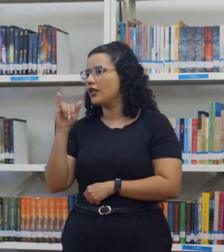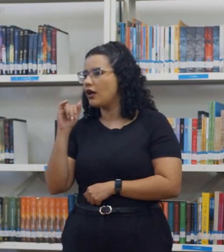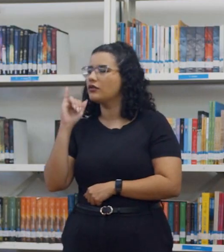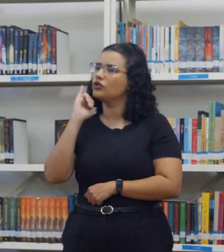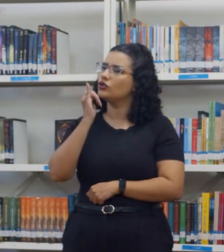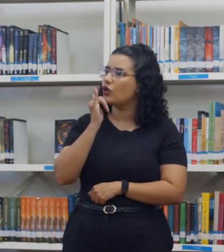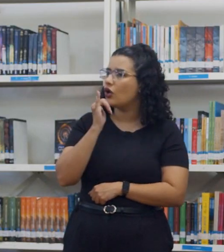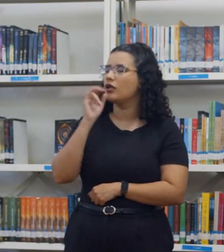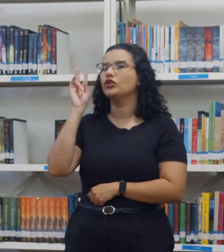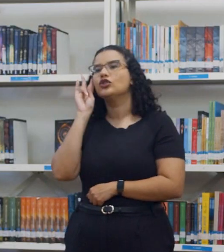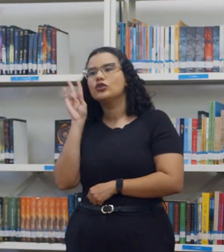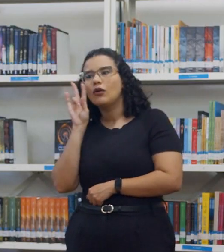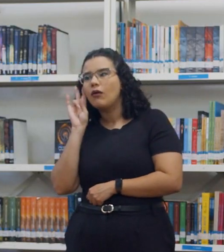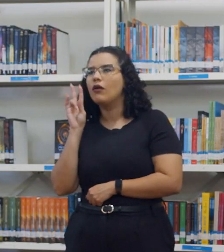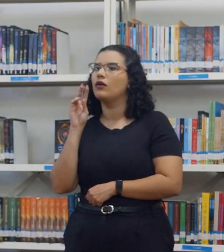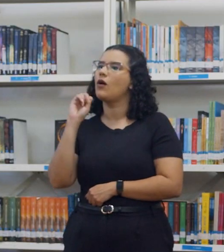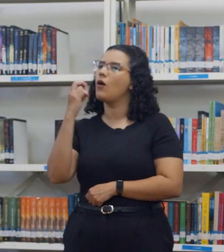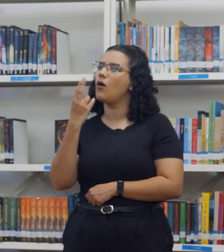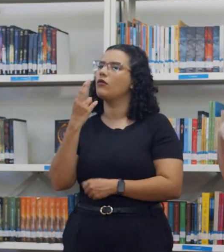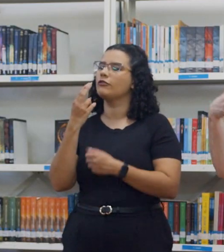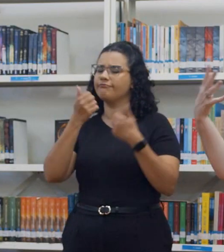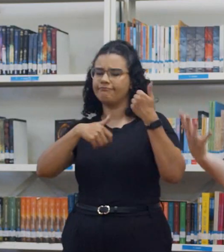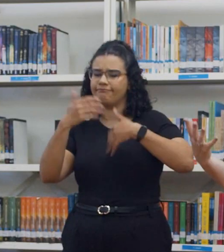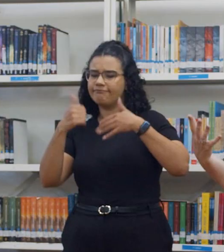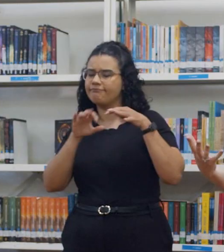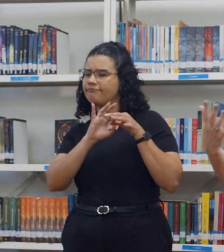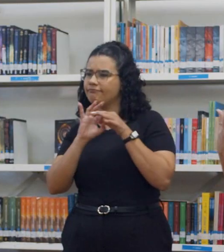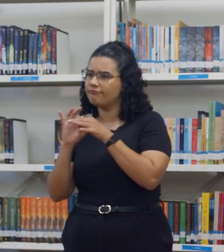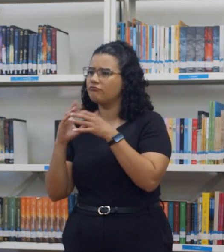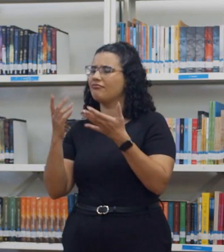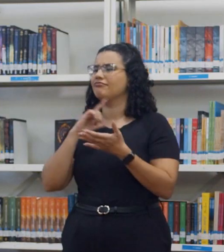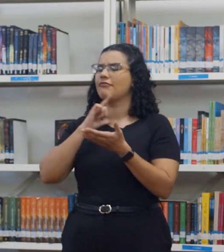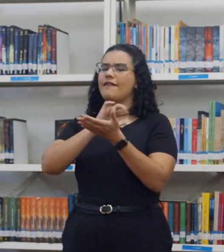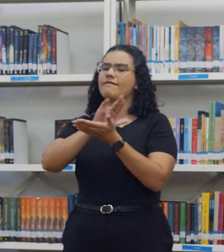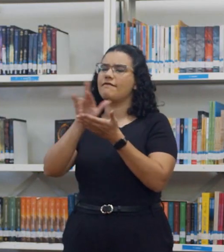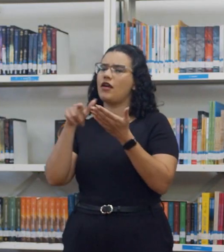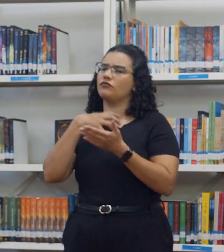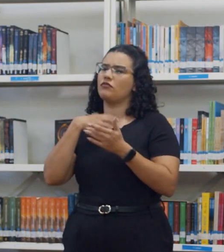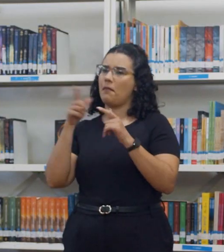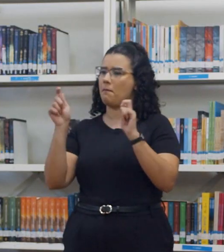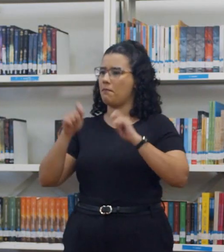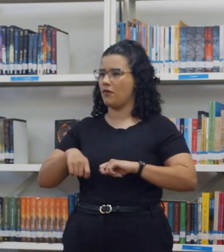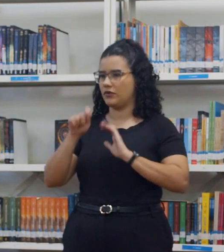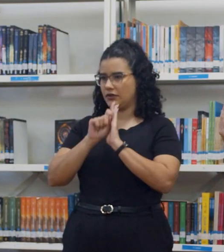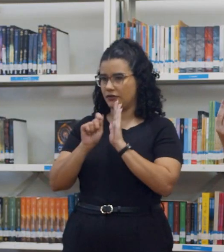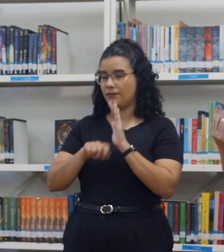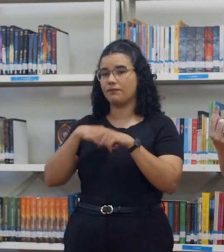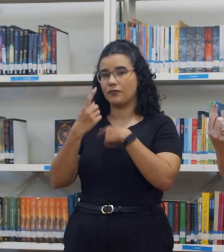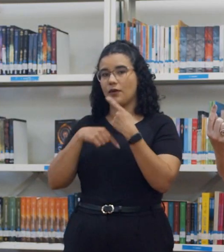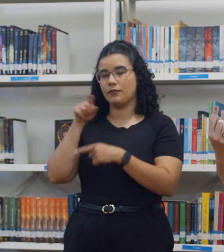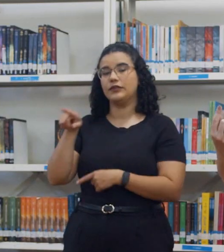um relato, uma narrativa. Né? Tem maneiras diferentes de se escrever. Então, depois que a gente escolhe